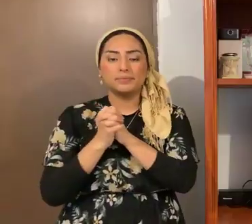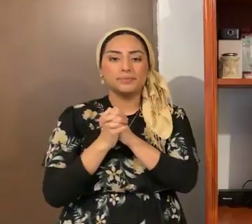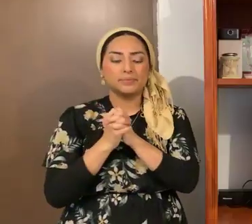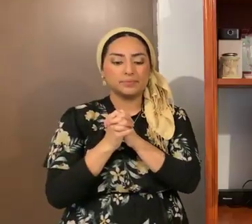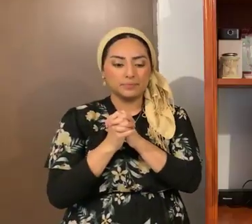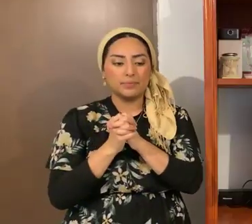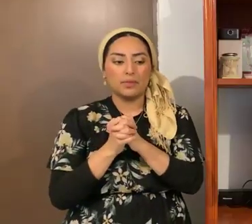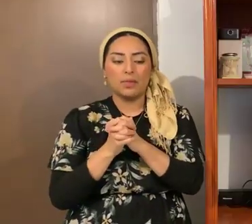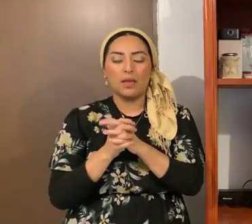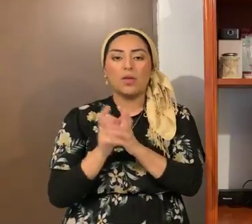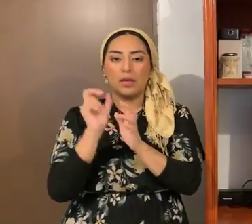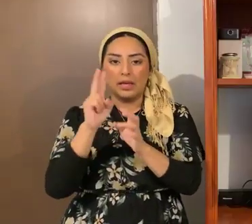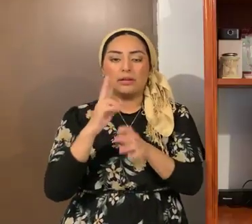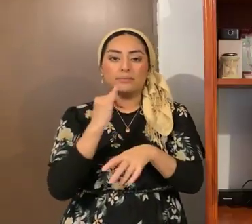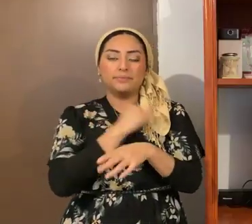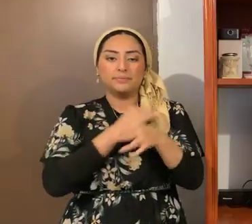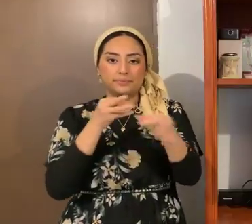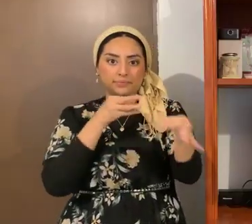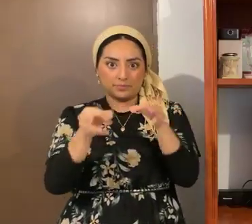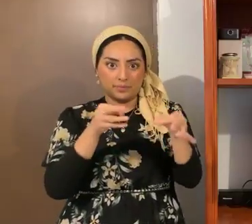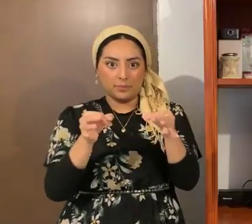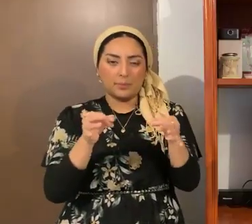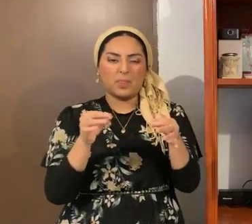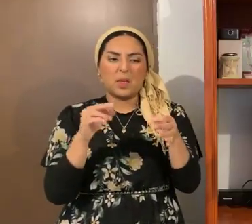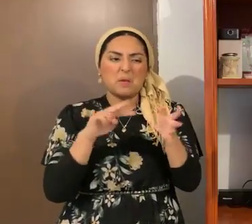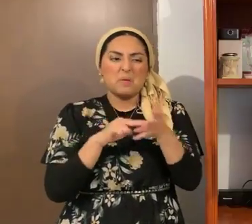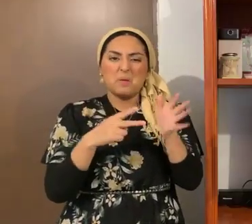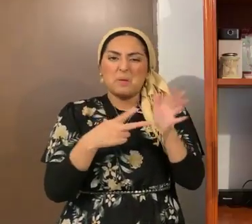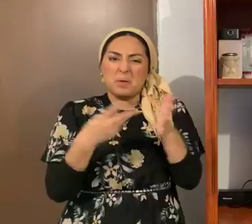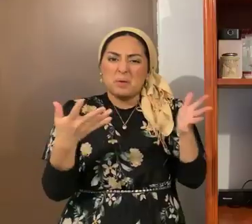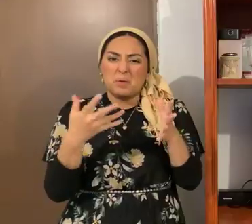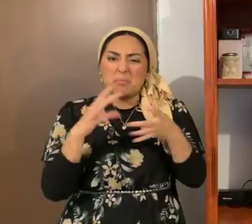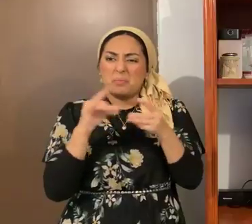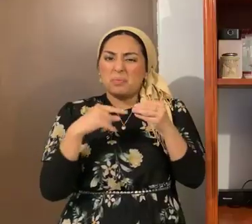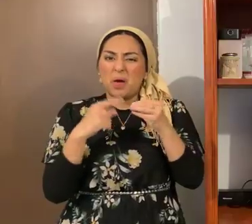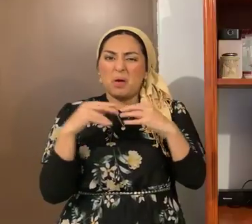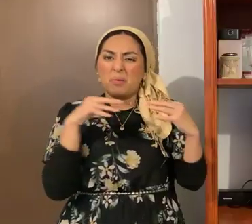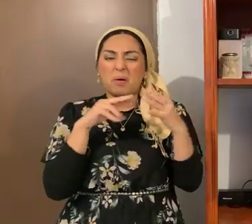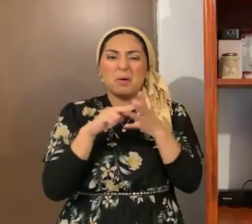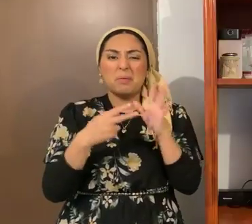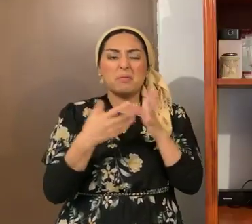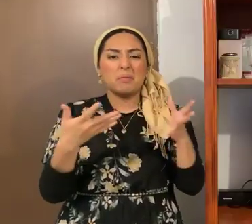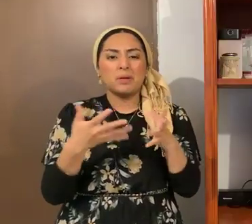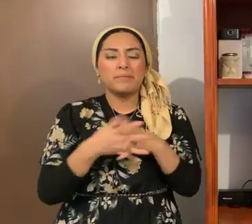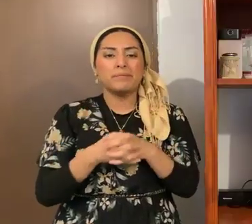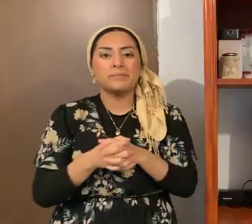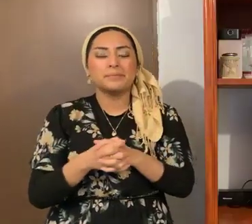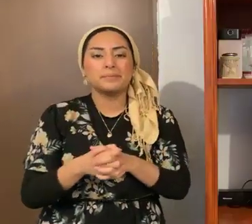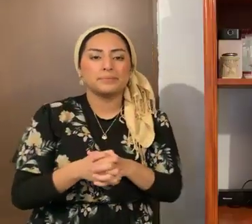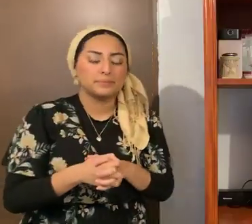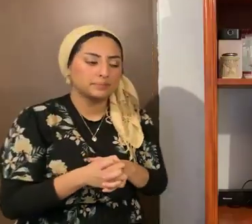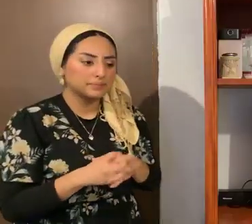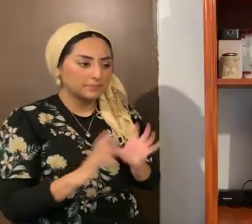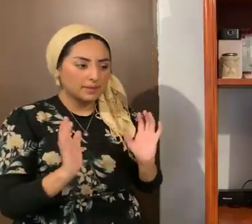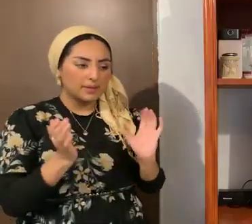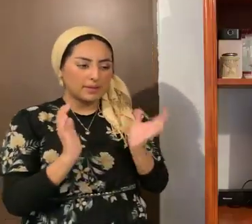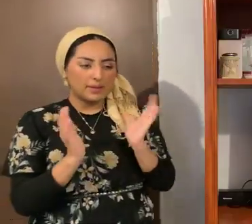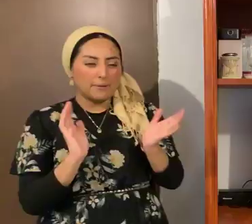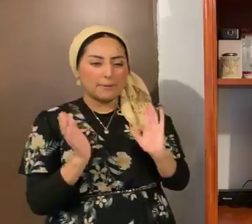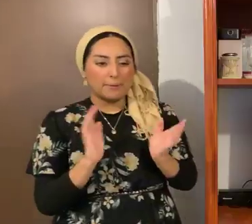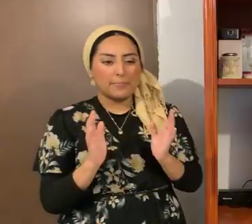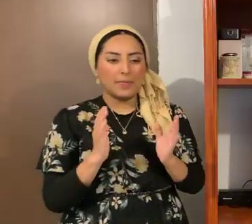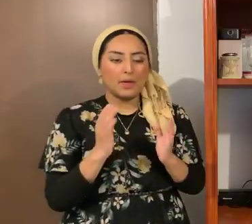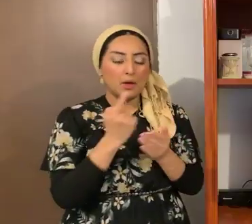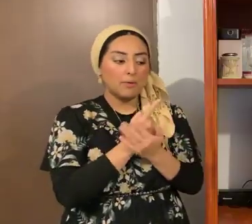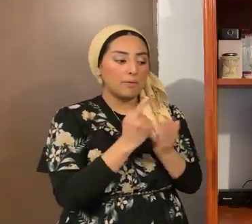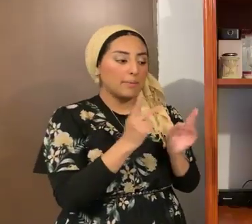a continuar la lectura. Se trata de lo siguiente, ¿me pueden anotar si son tan amables? La similitud